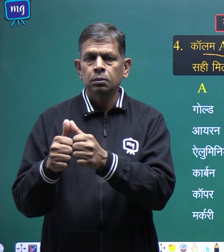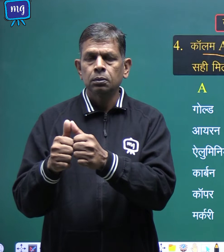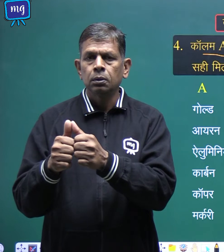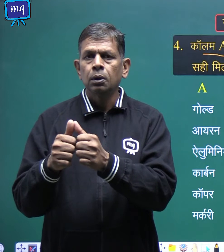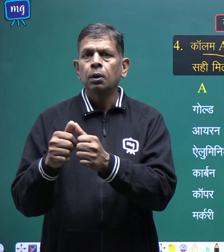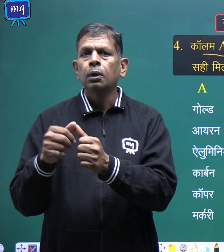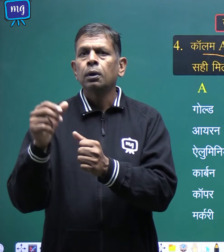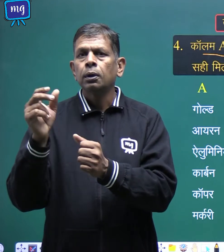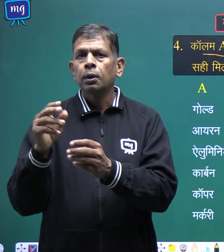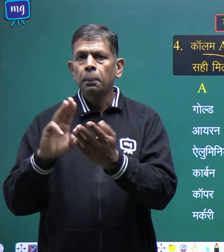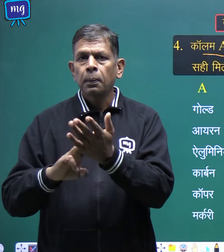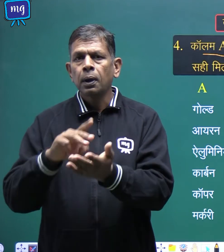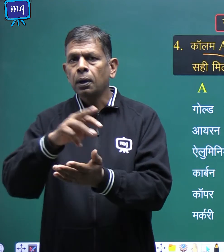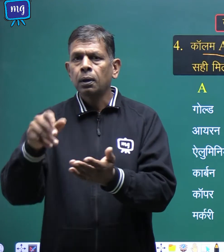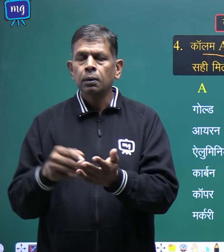पदार्थों को